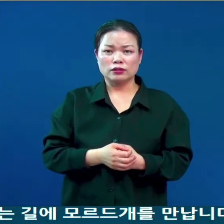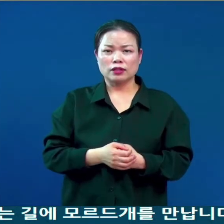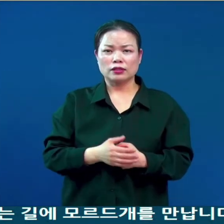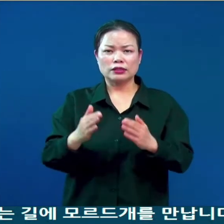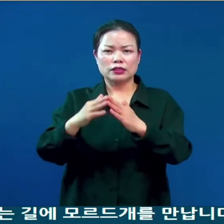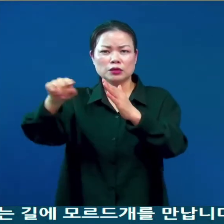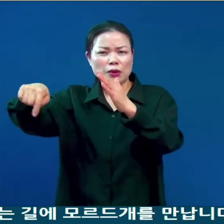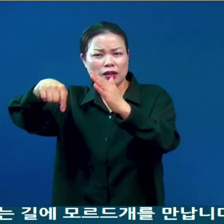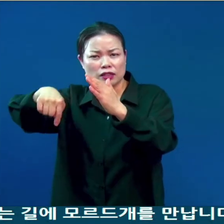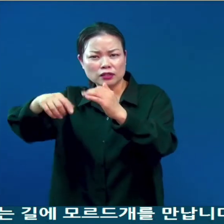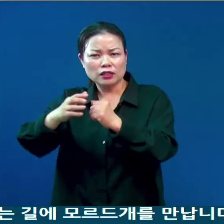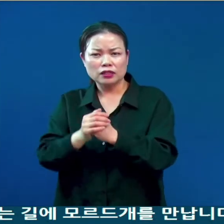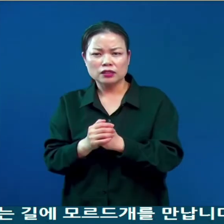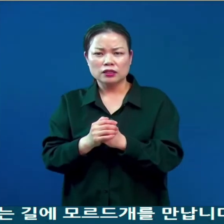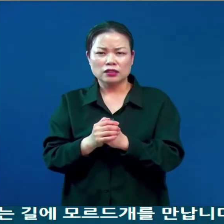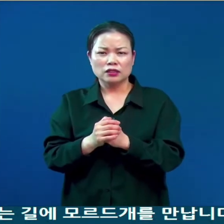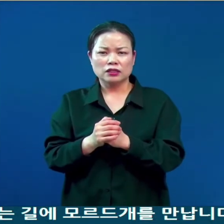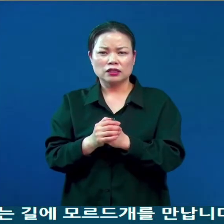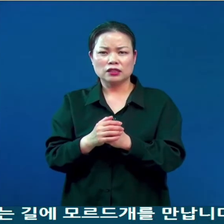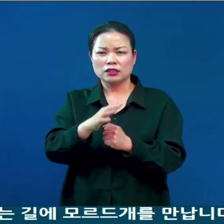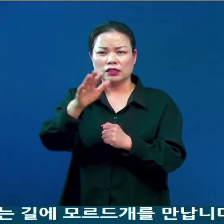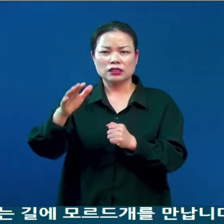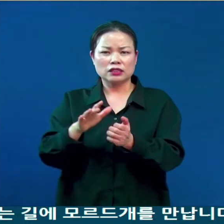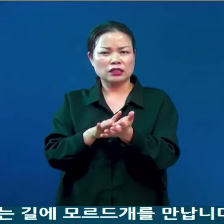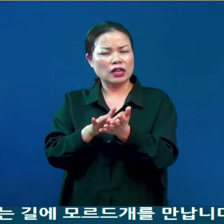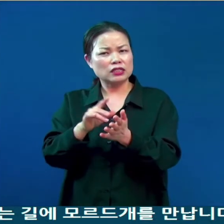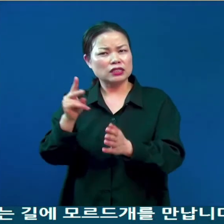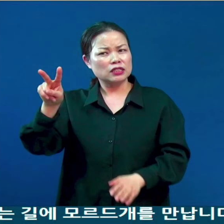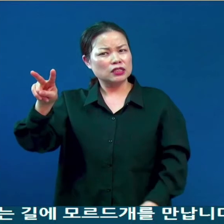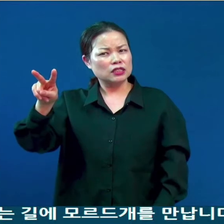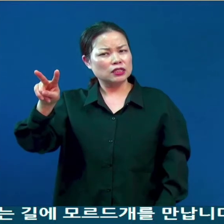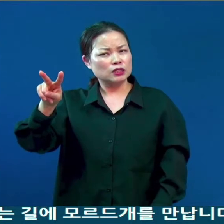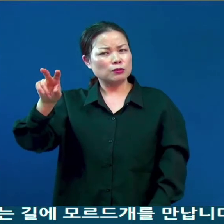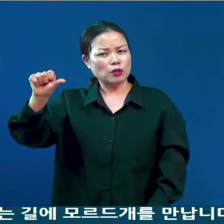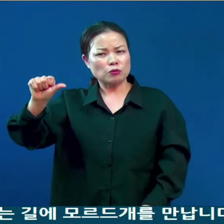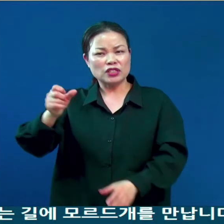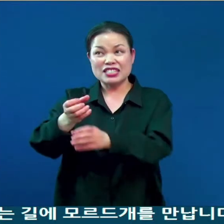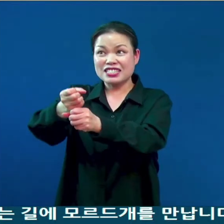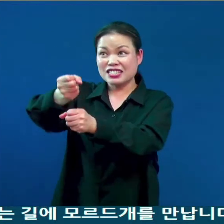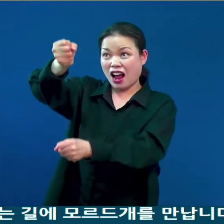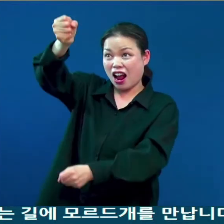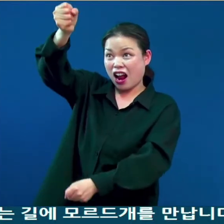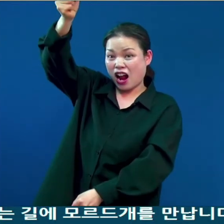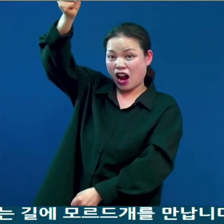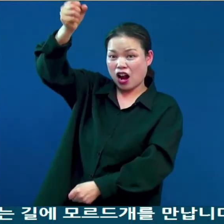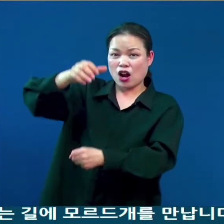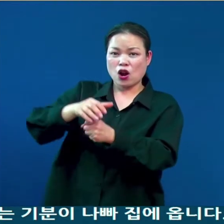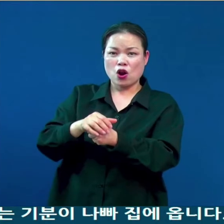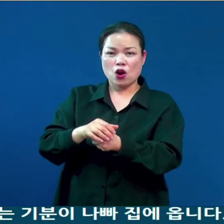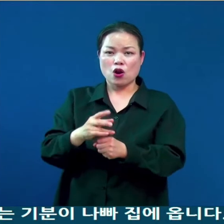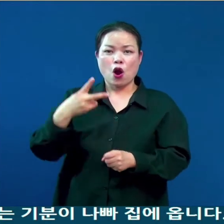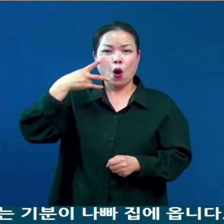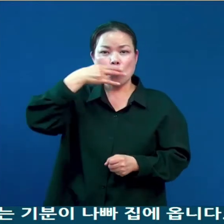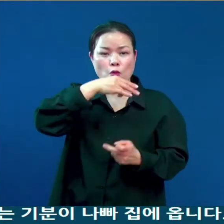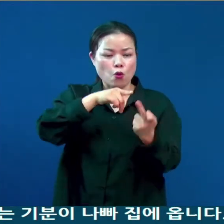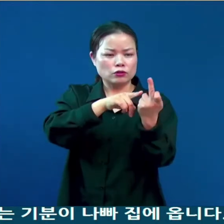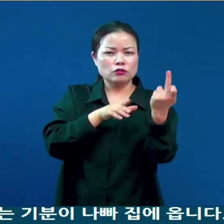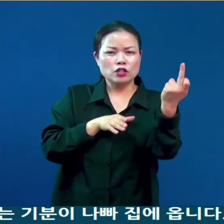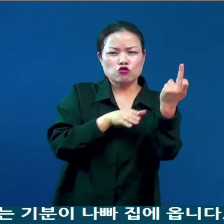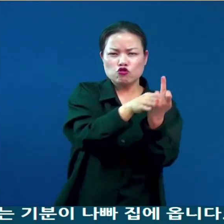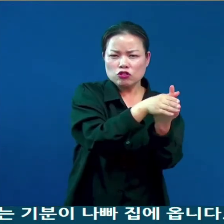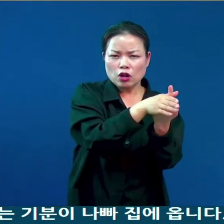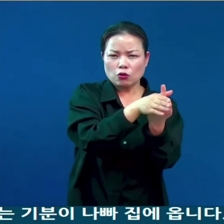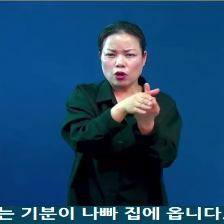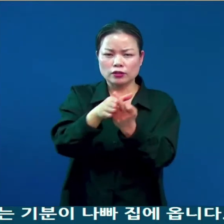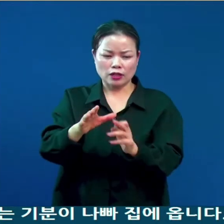집 안에다가 높이 그 5규빗대는 약 2m 50대는 장대를 만들고 모르드게를 죽이려고 그것을 이제 왕에게